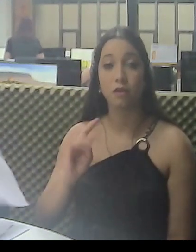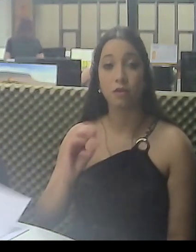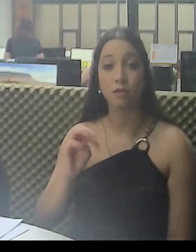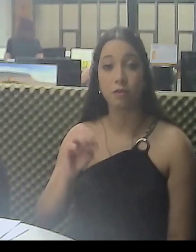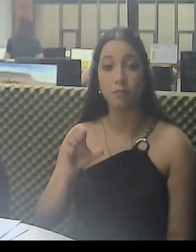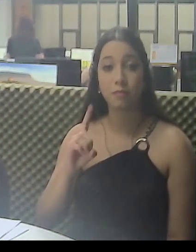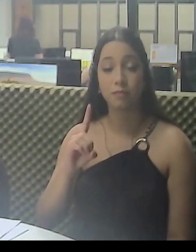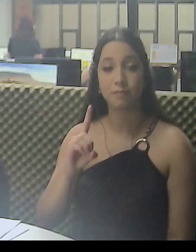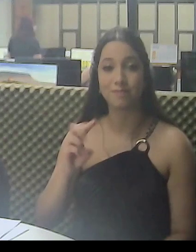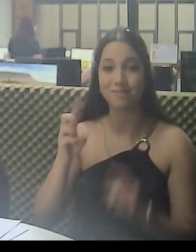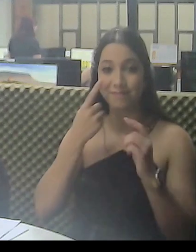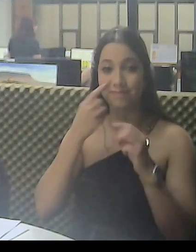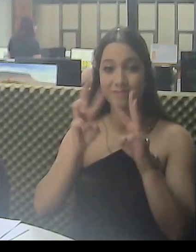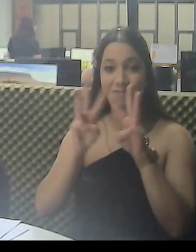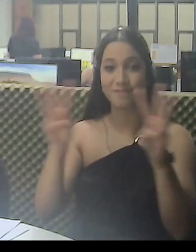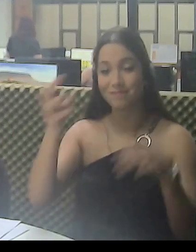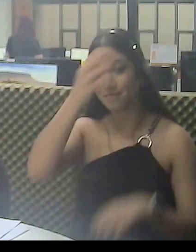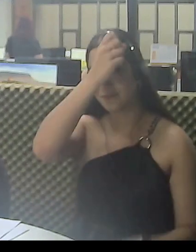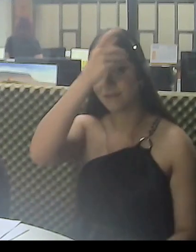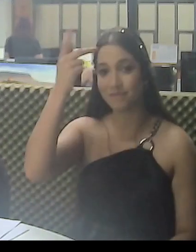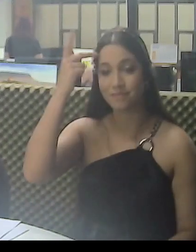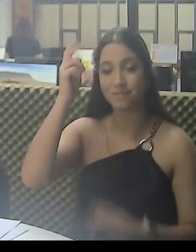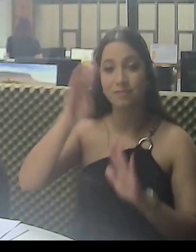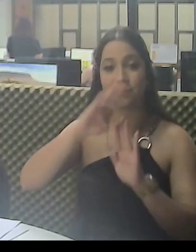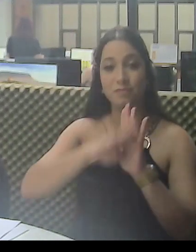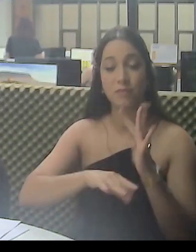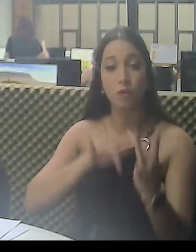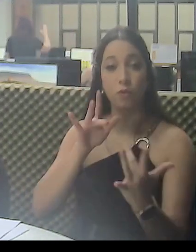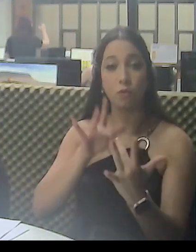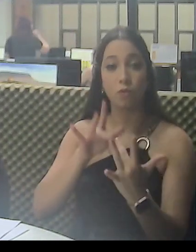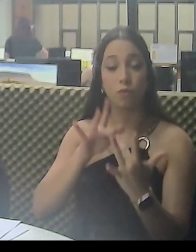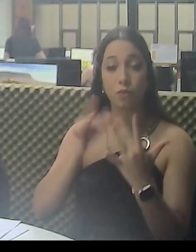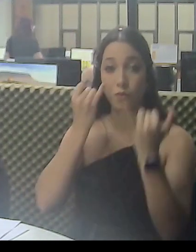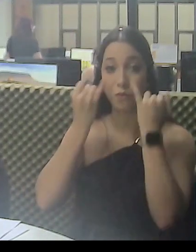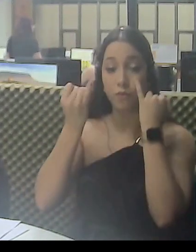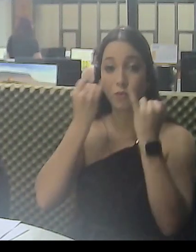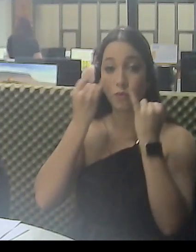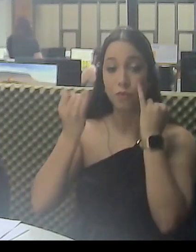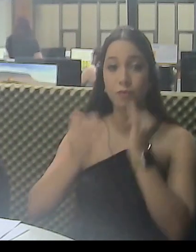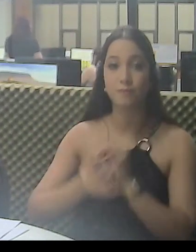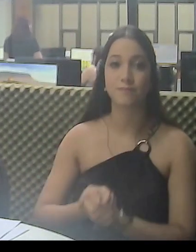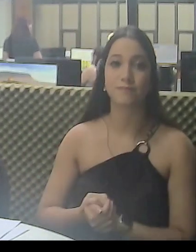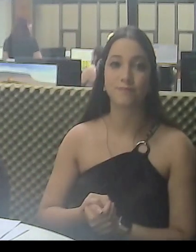No portal da Prefeitura, você pode conferir os meios de contato para mais informações.